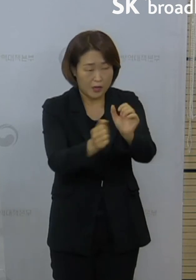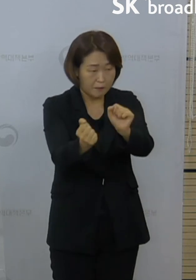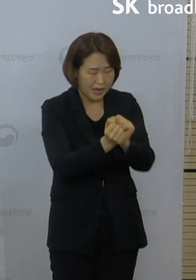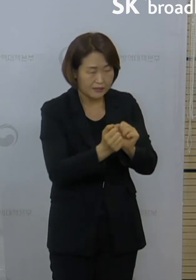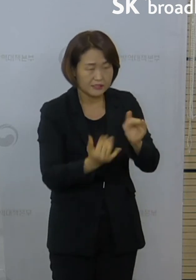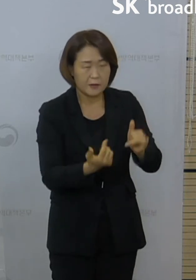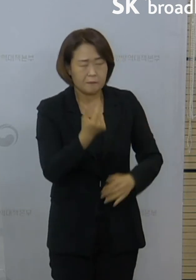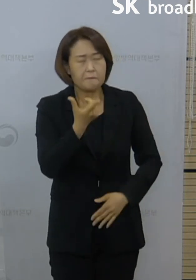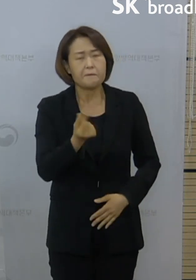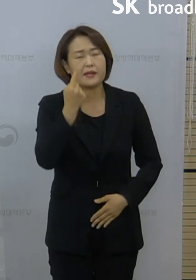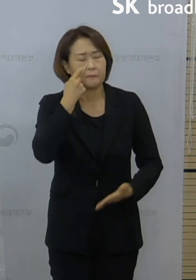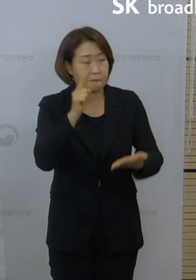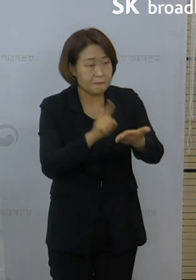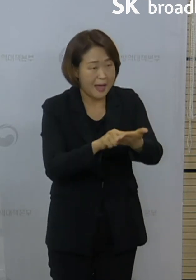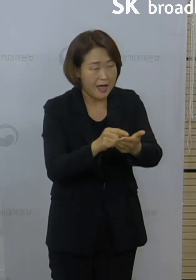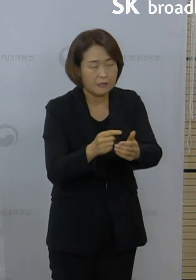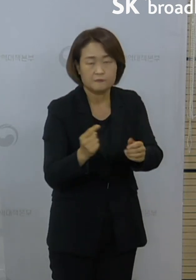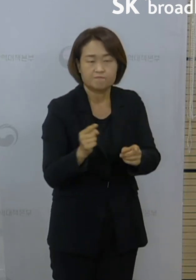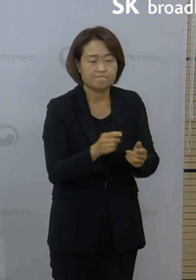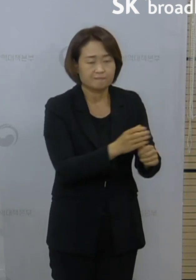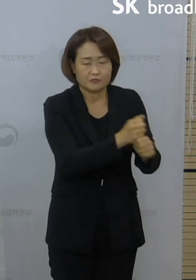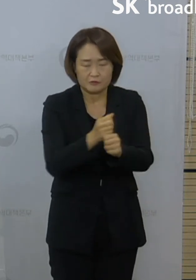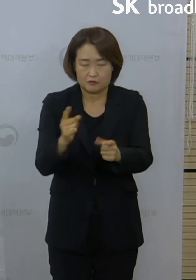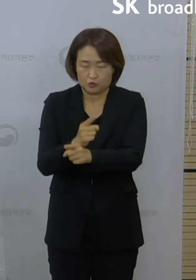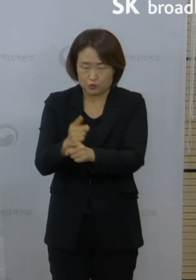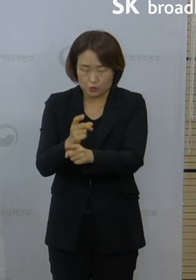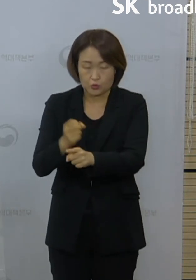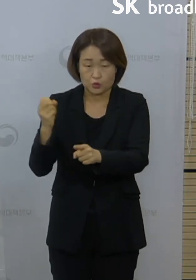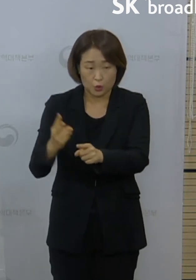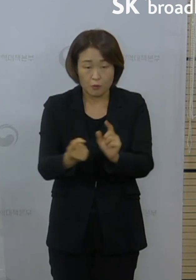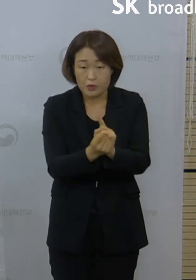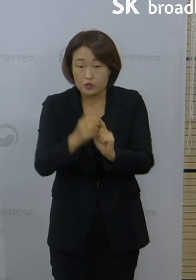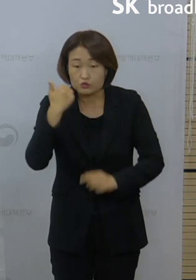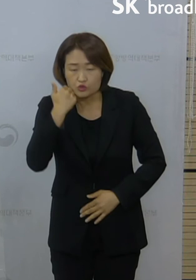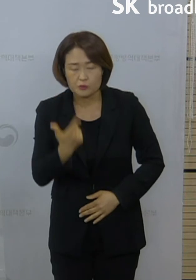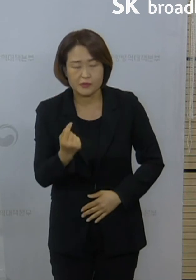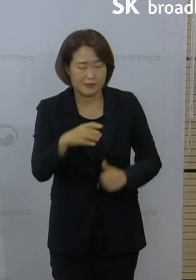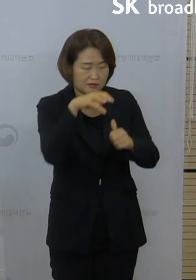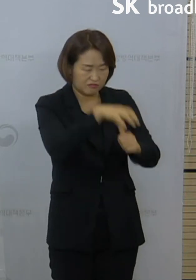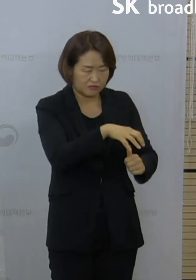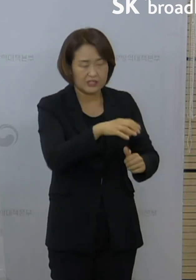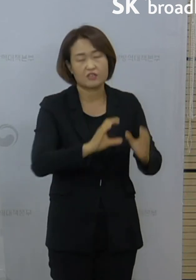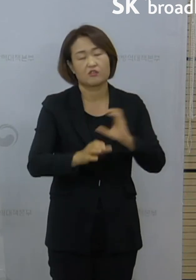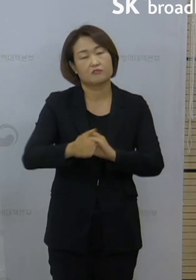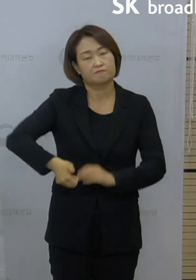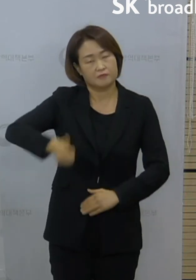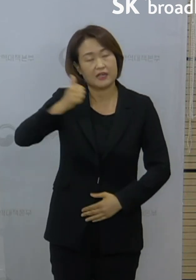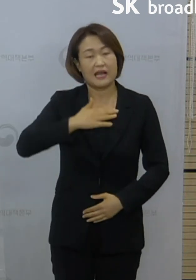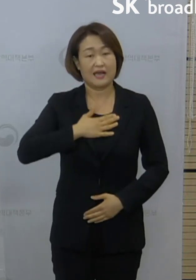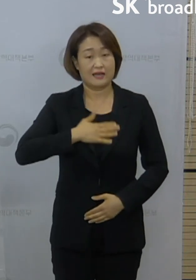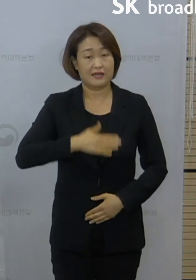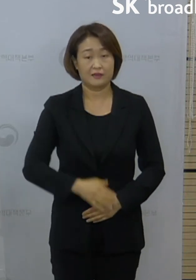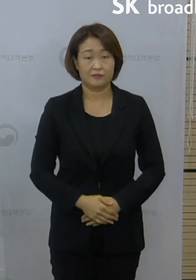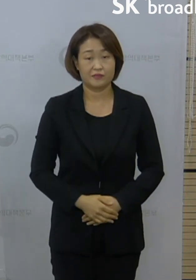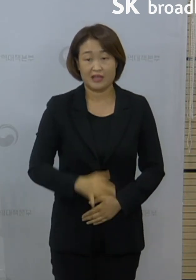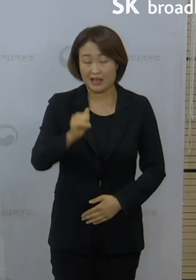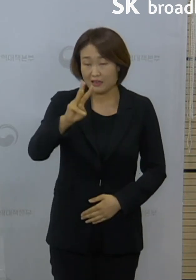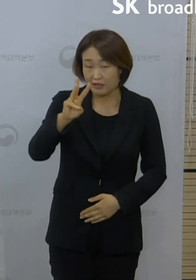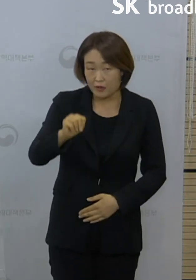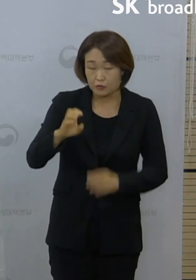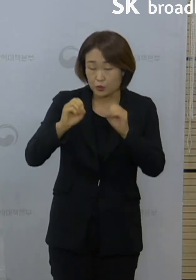격리하는 것이 언제나 유효하다는 것을 알고 있습니다 이번 im 성 교회에서 운영하는